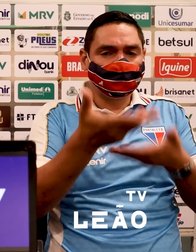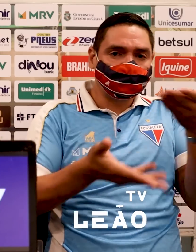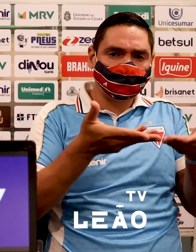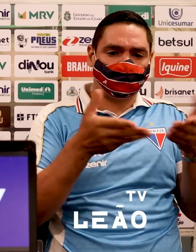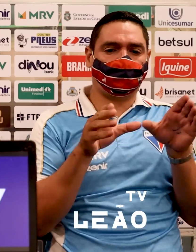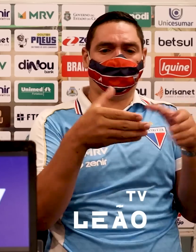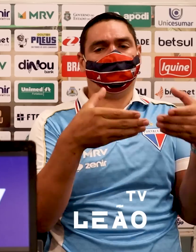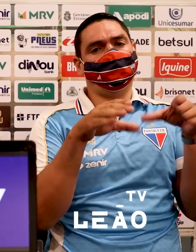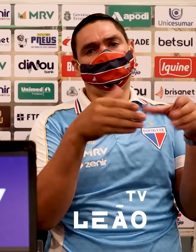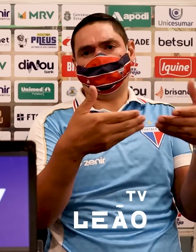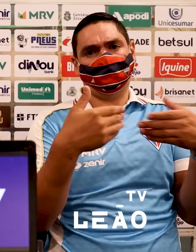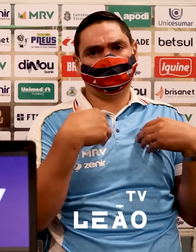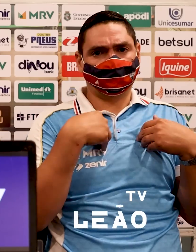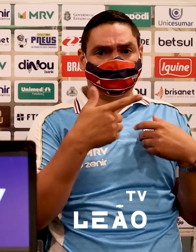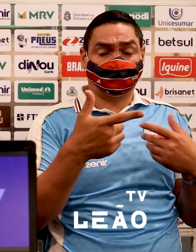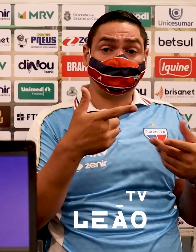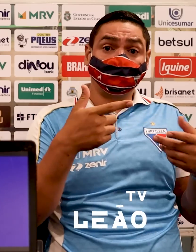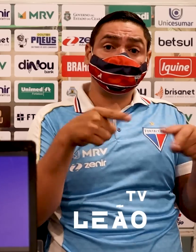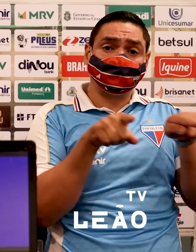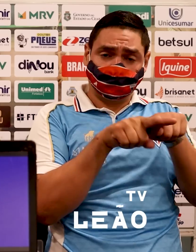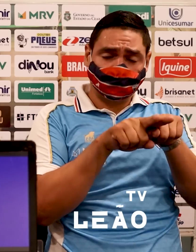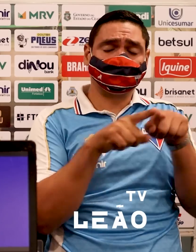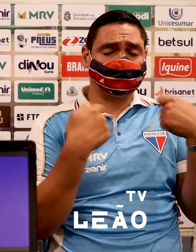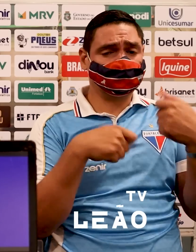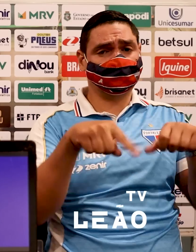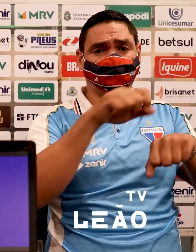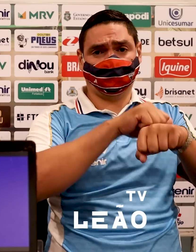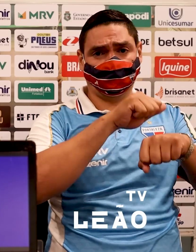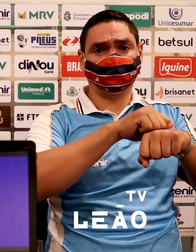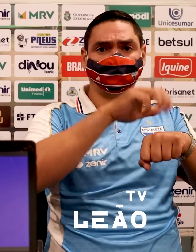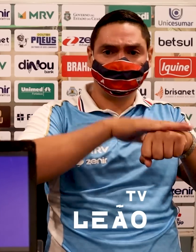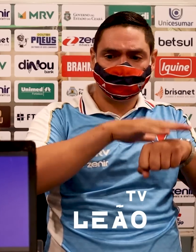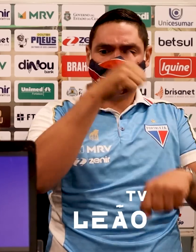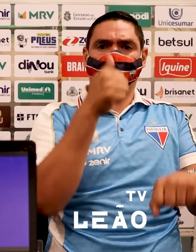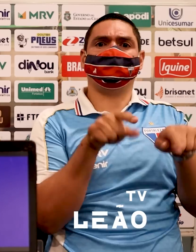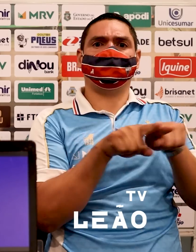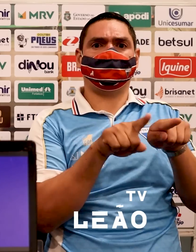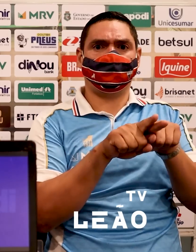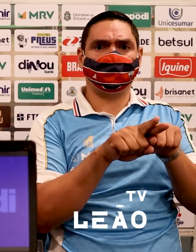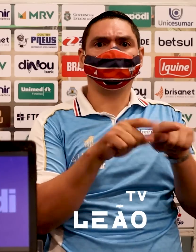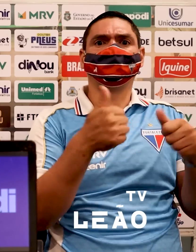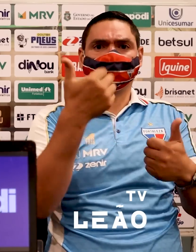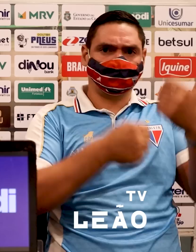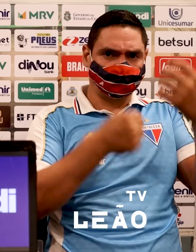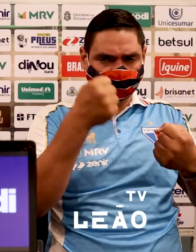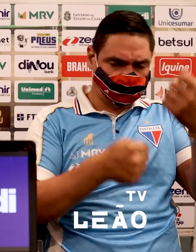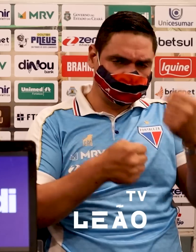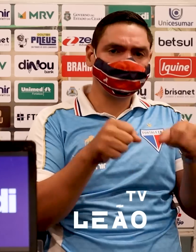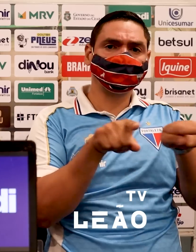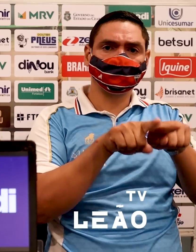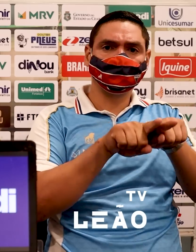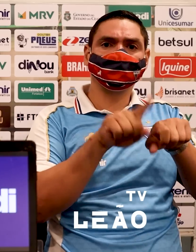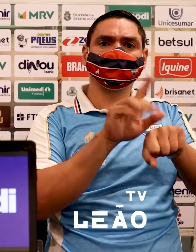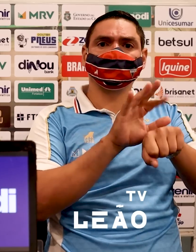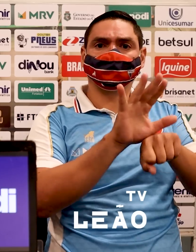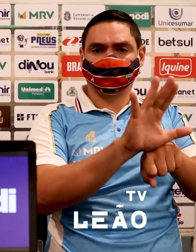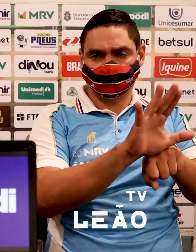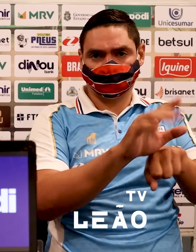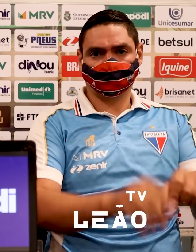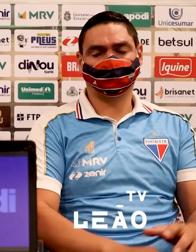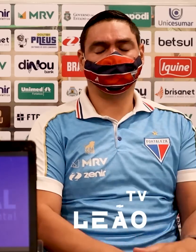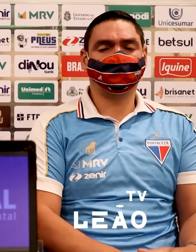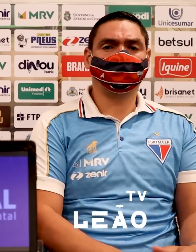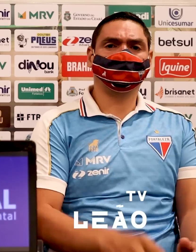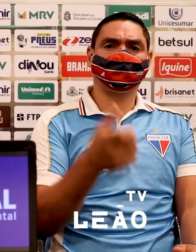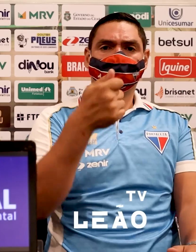coletiva, pero nós também temos que melhorar em zona de nossa finalização. O Anderson